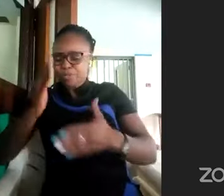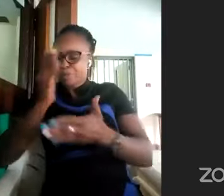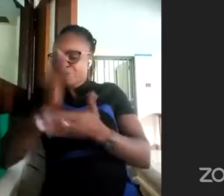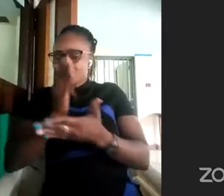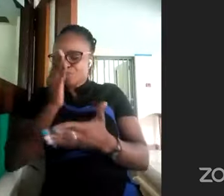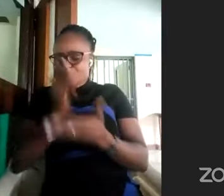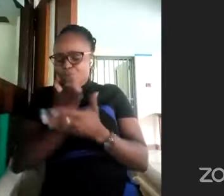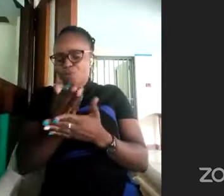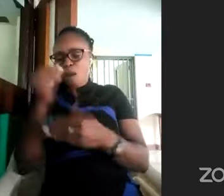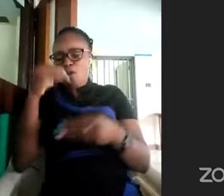umetiri Kilifi.